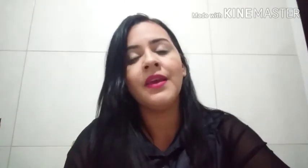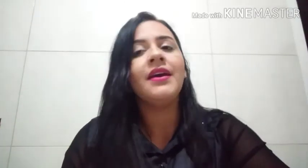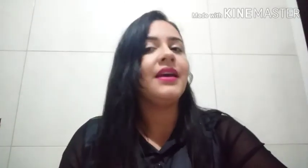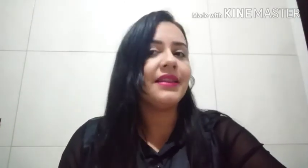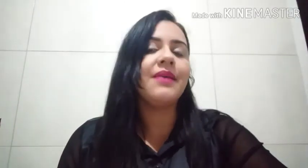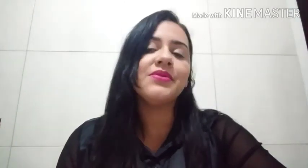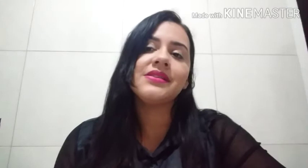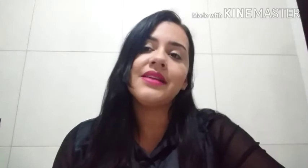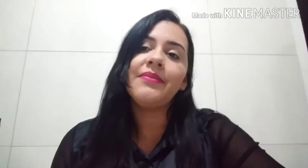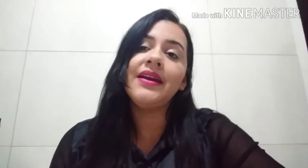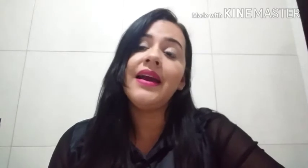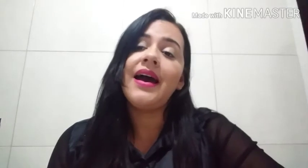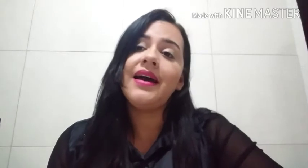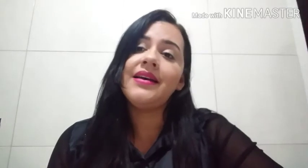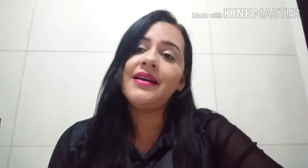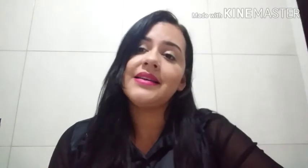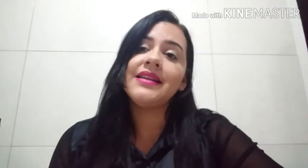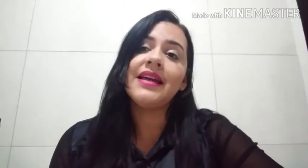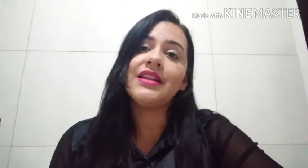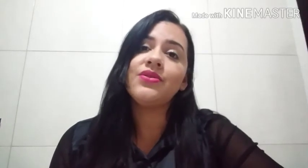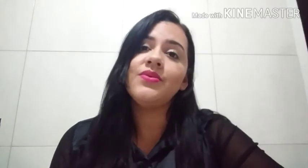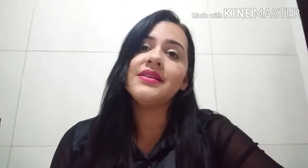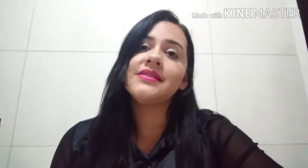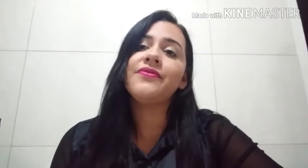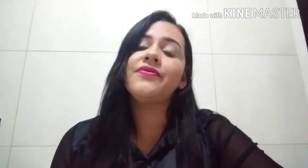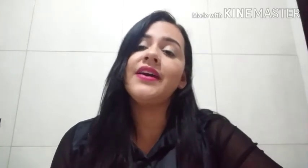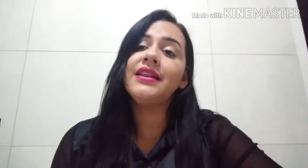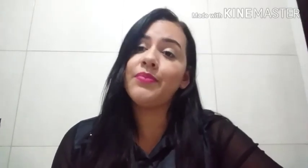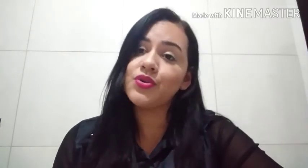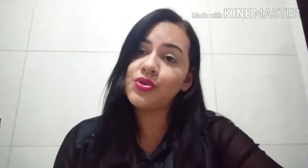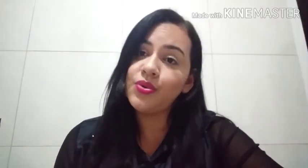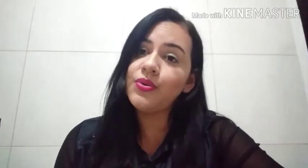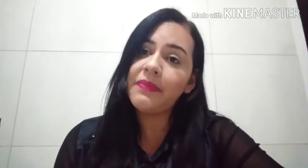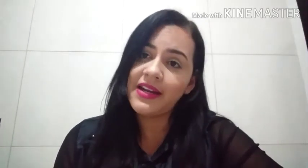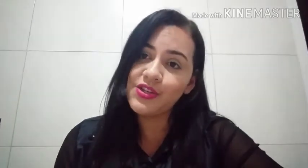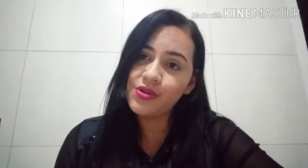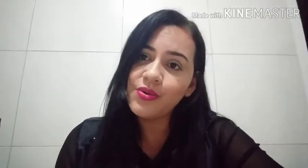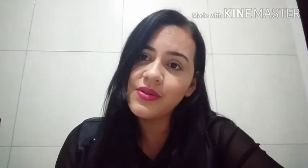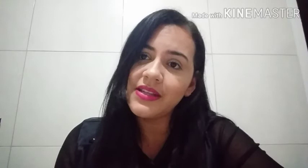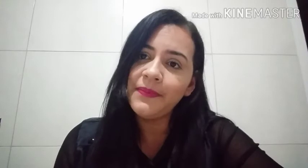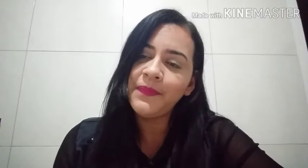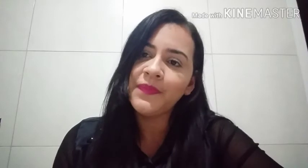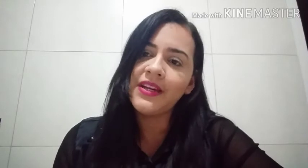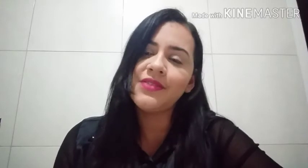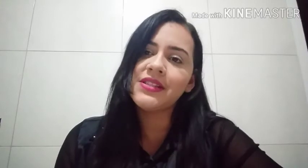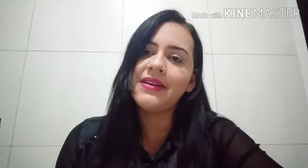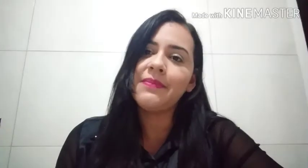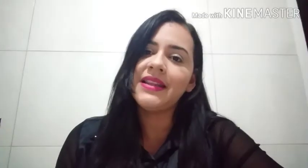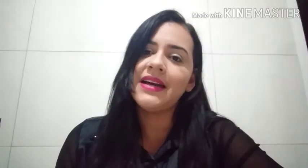E temos também as literaturas feitas por surdo e para surdos, né? Que não são adaptadas.